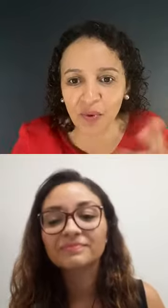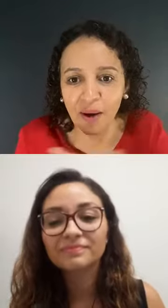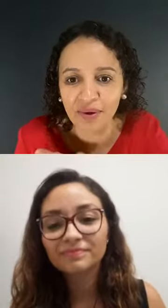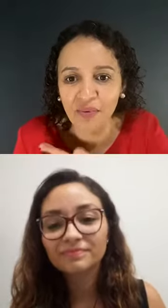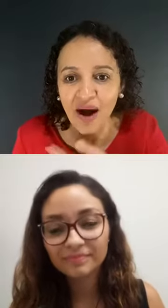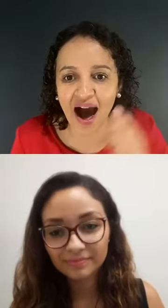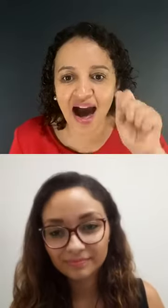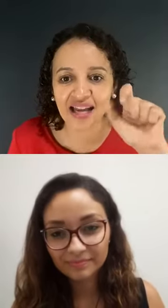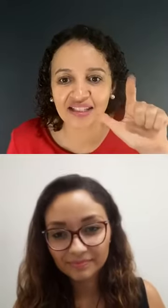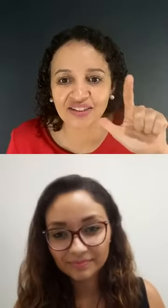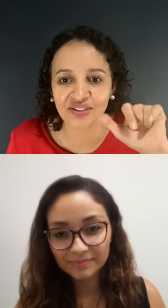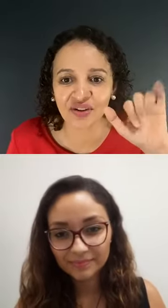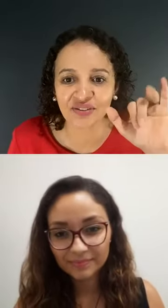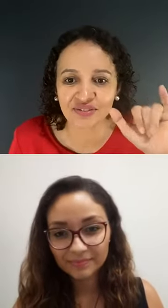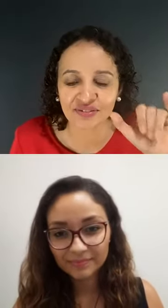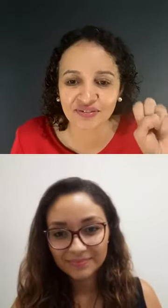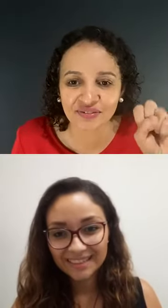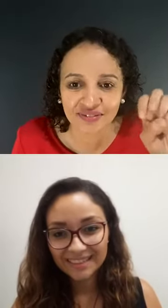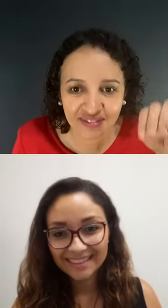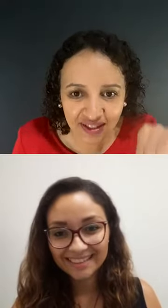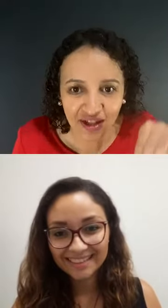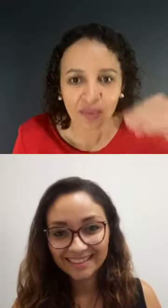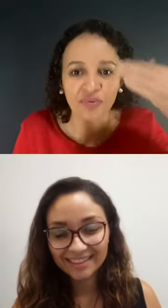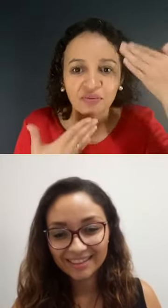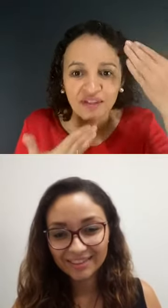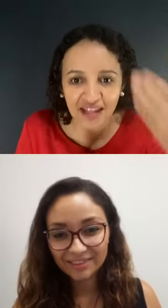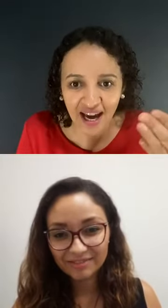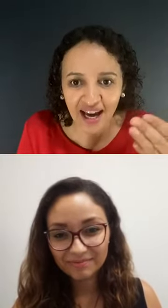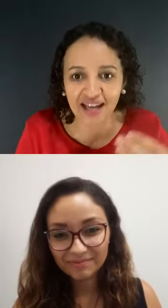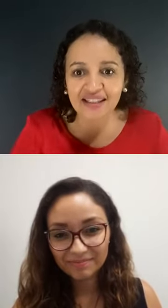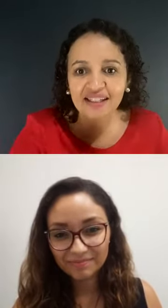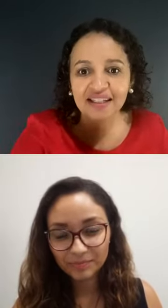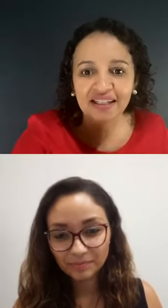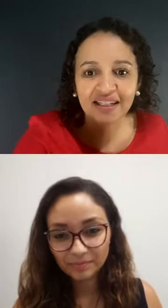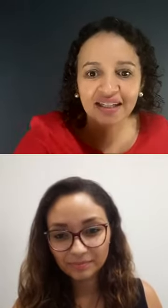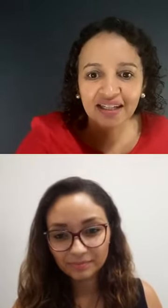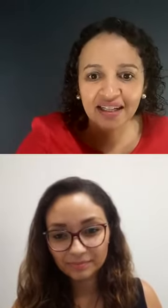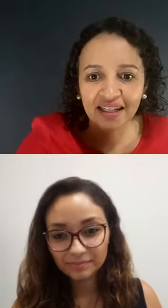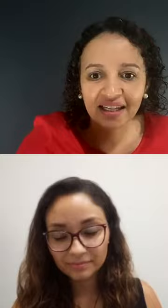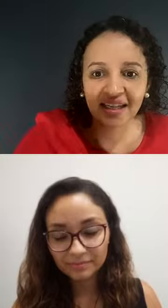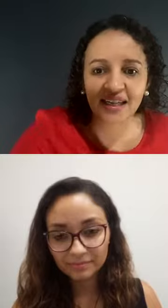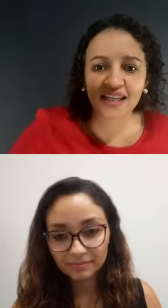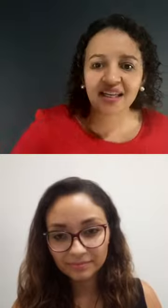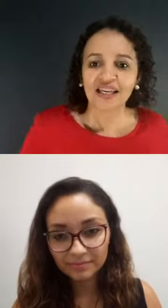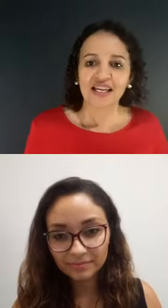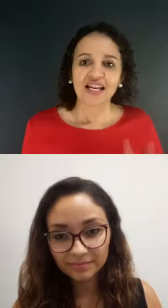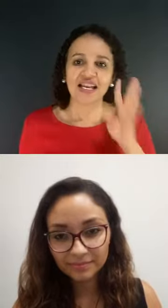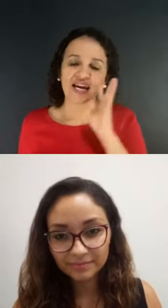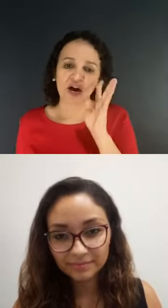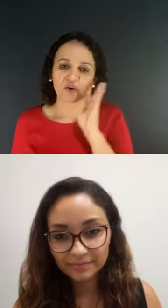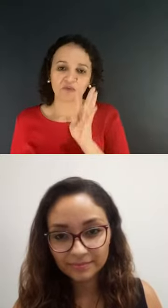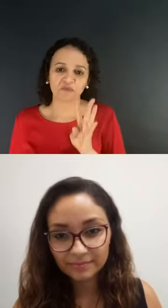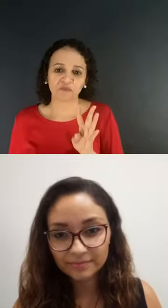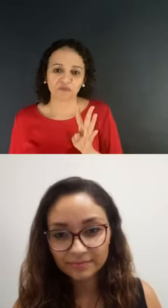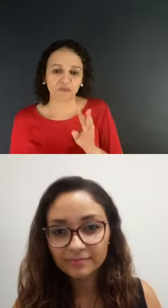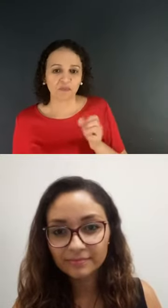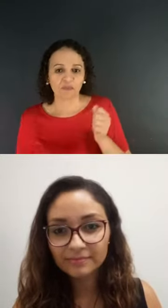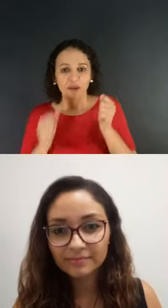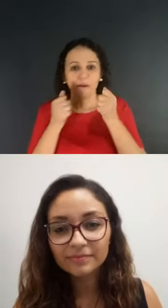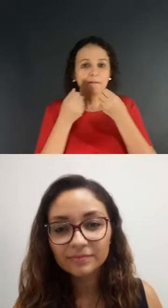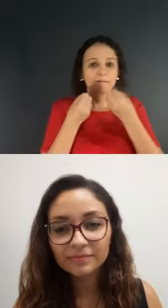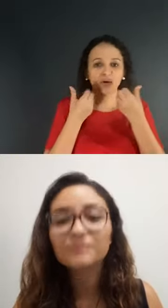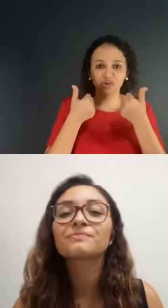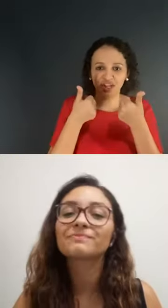aqui o meu amigo Alisson. Muito obrigada. Legal.